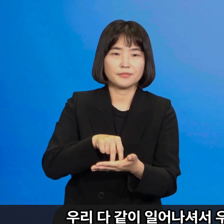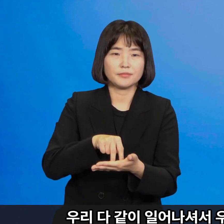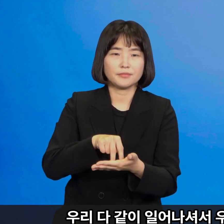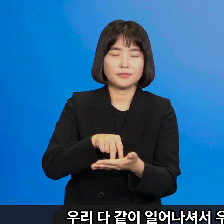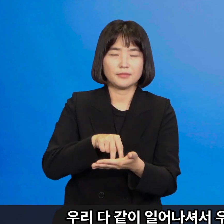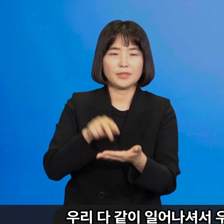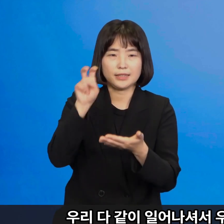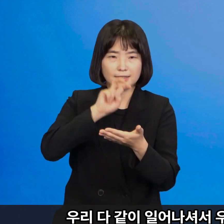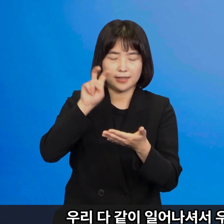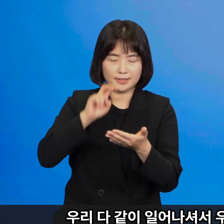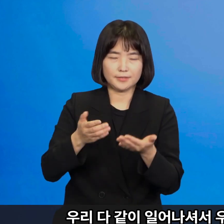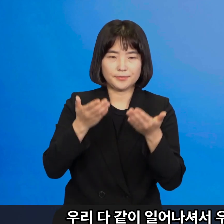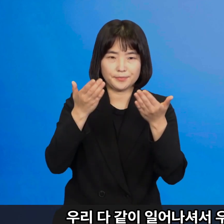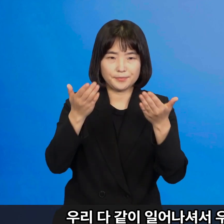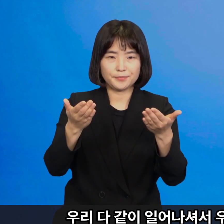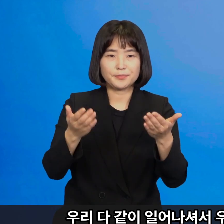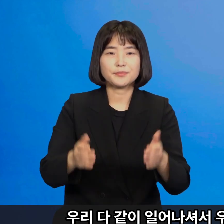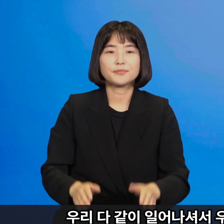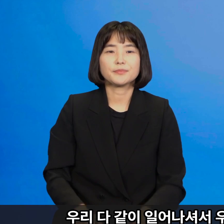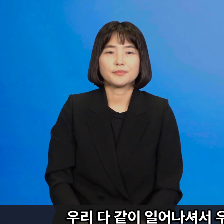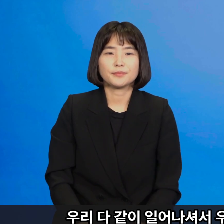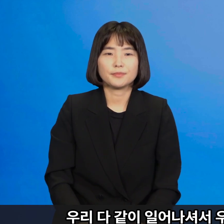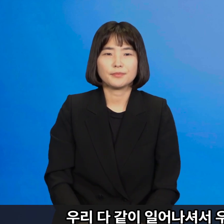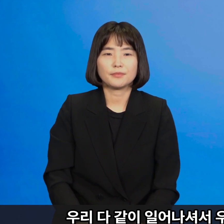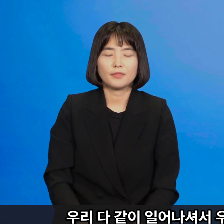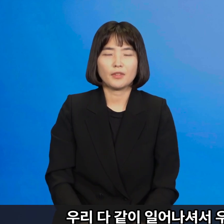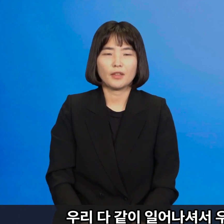봉헌하며 찬양하겠습니다.